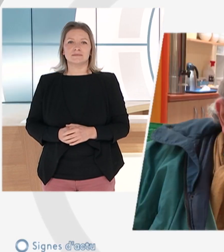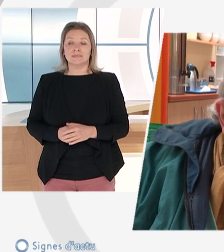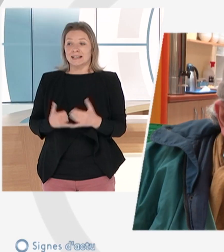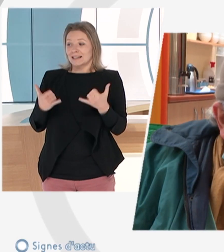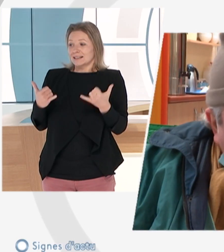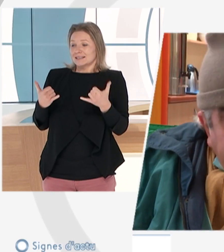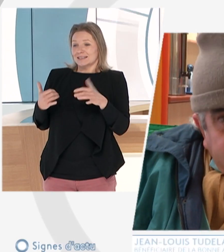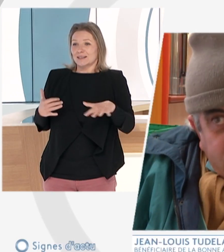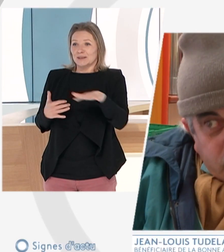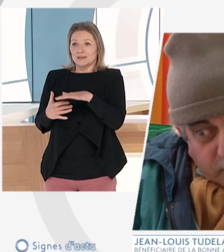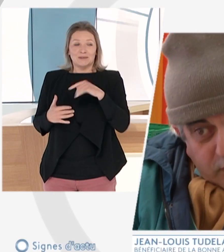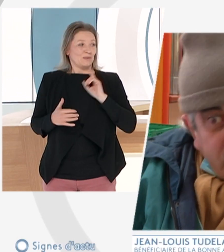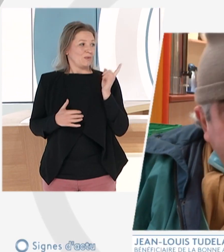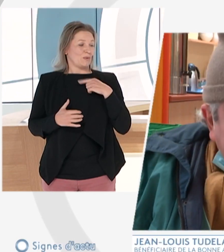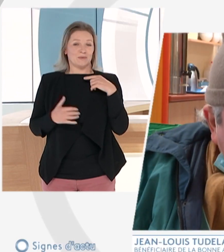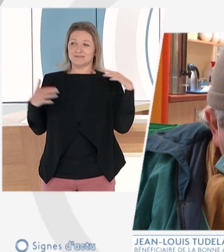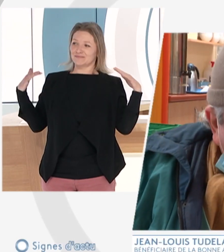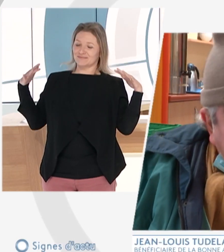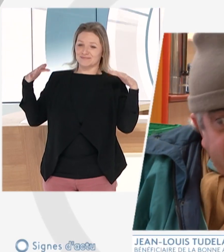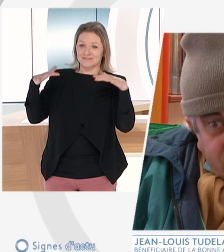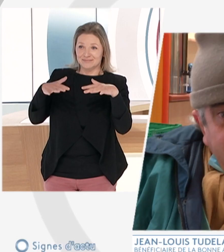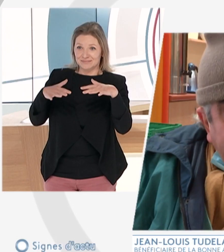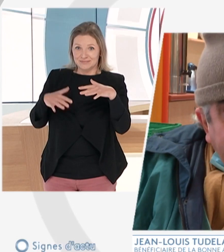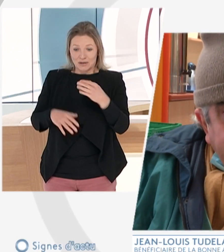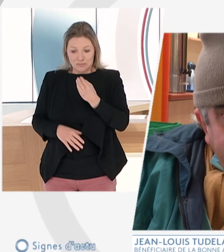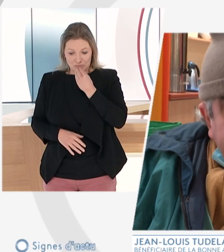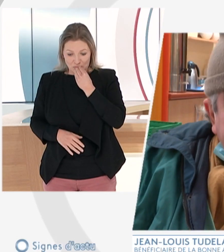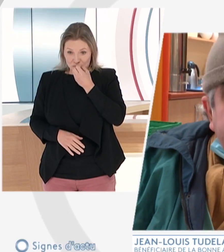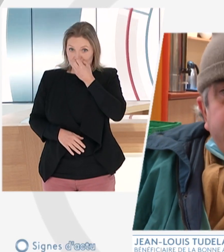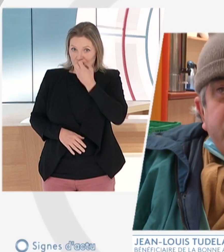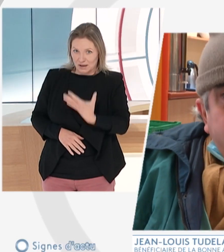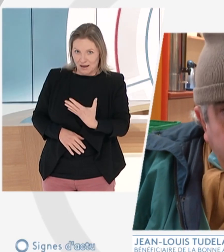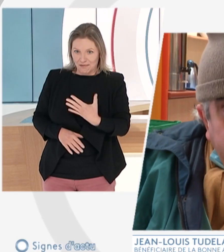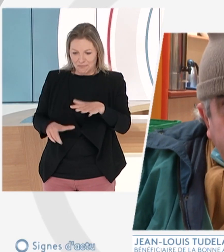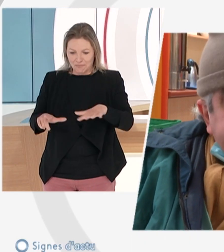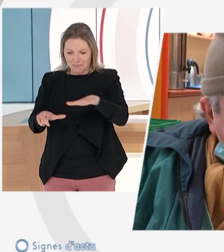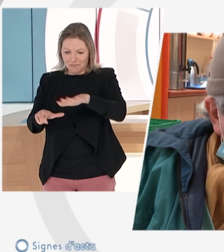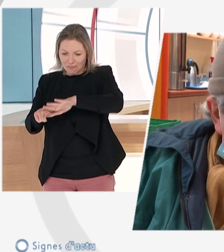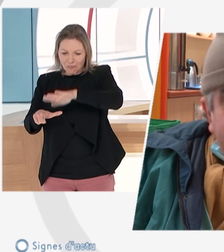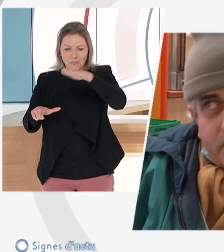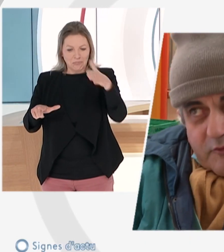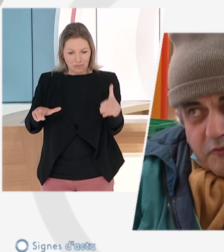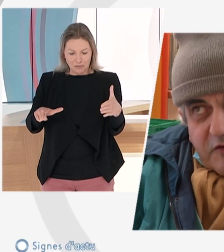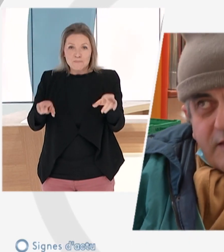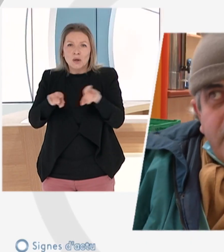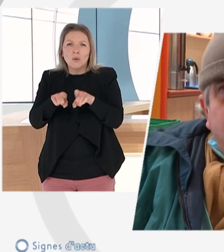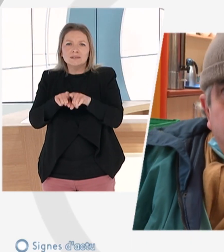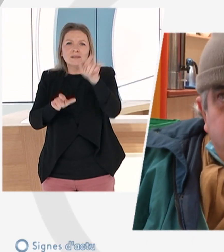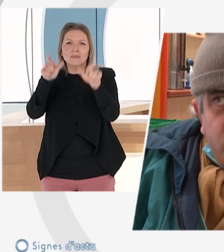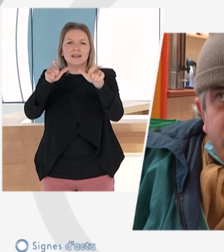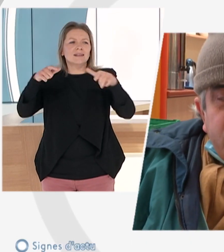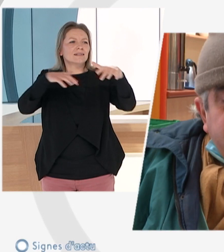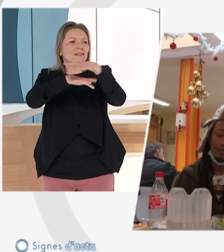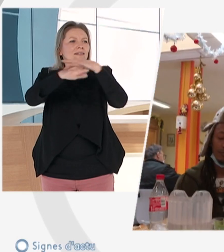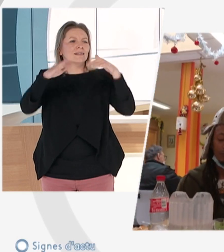Ici, on vient trouver non seulement de bons repas très bien préparés, copieux, mais aussi